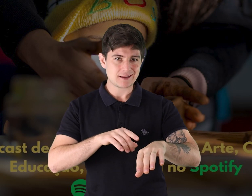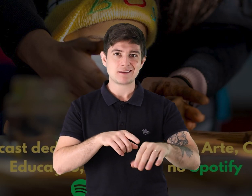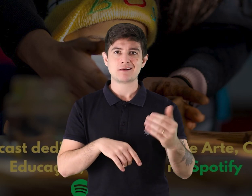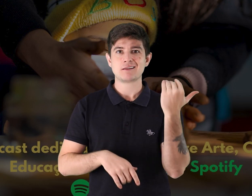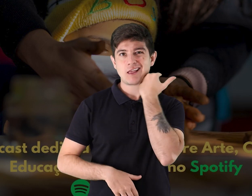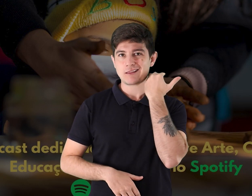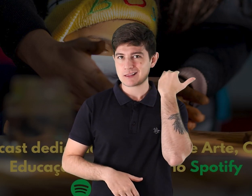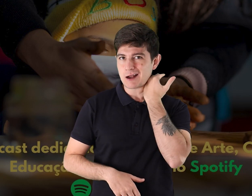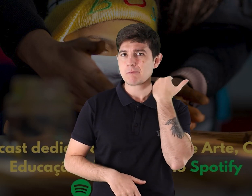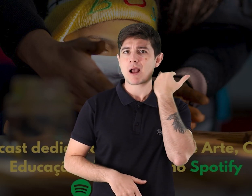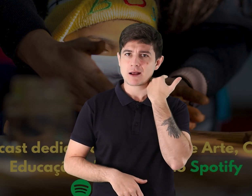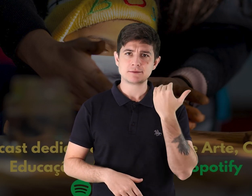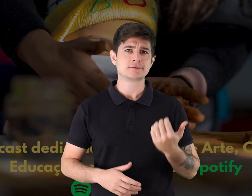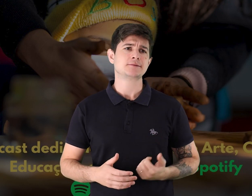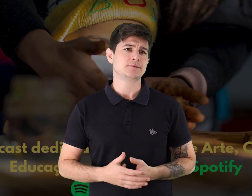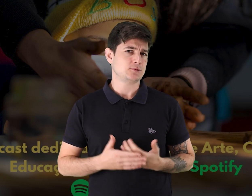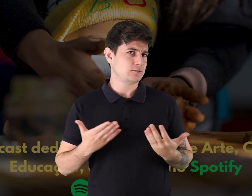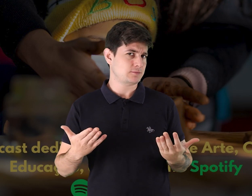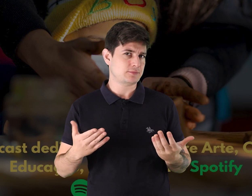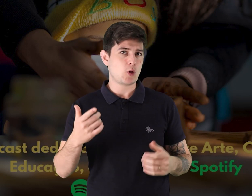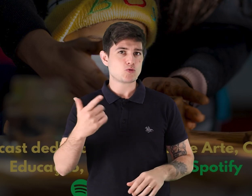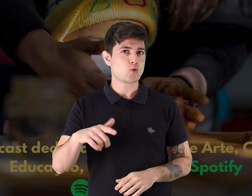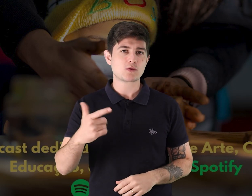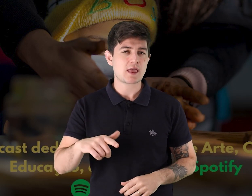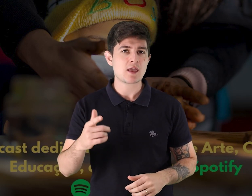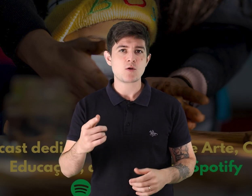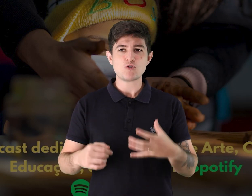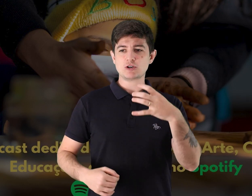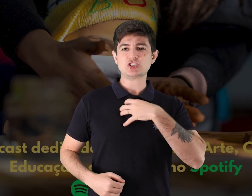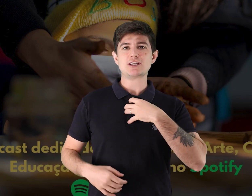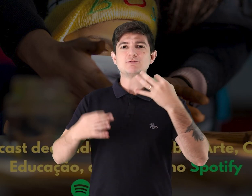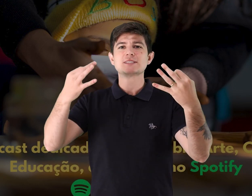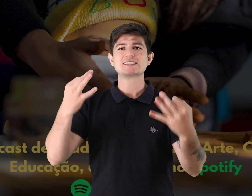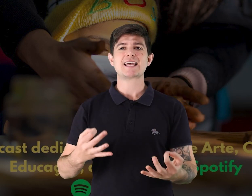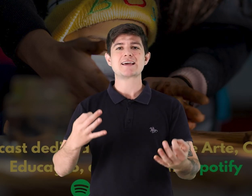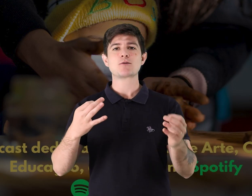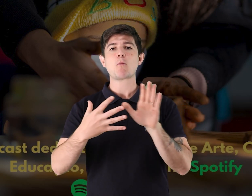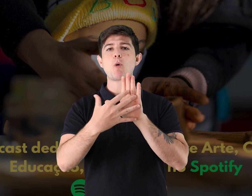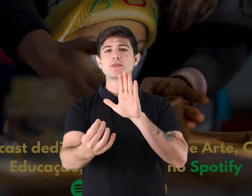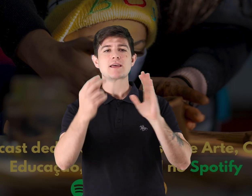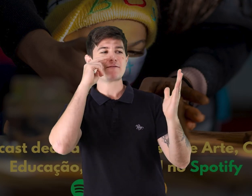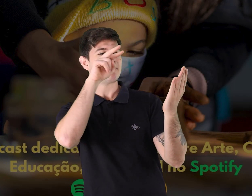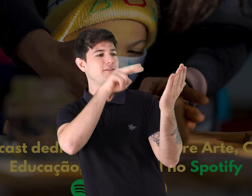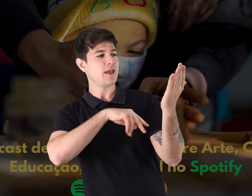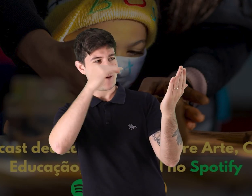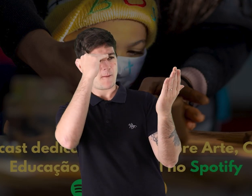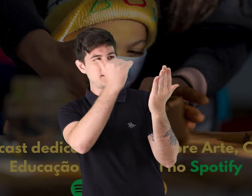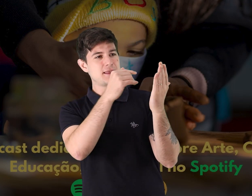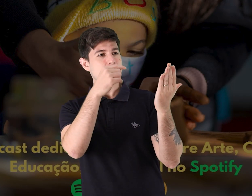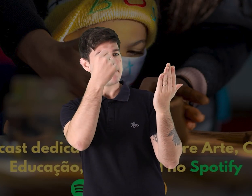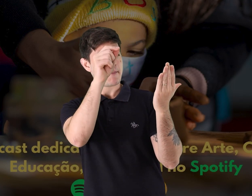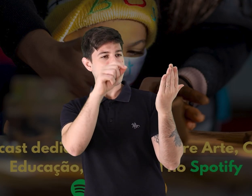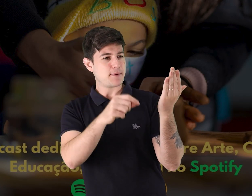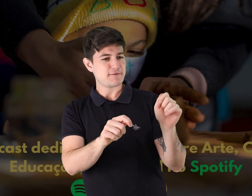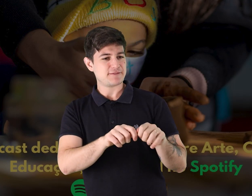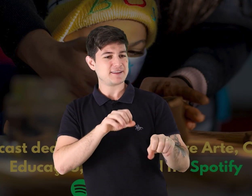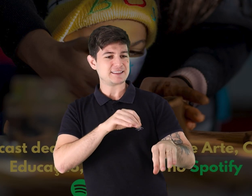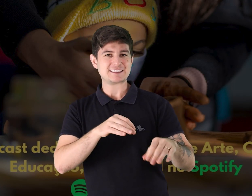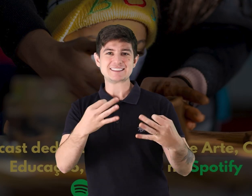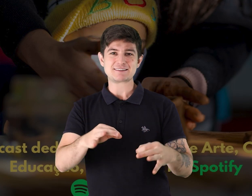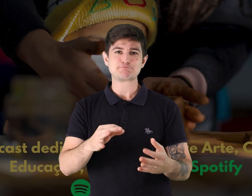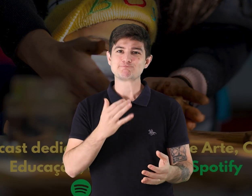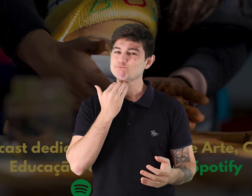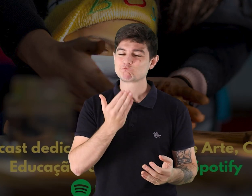não existe uma cartilha para você ser que nem uma receita pai, de bolo, não é receita mãe, pronta, né? Muitos